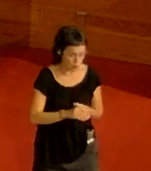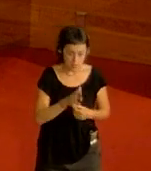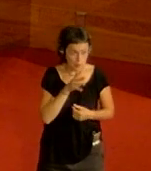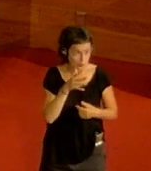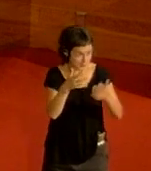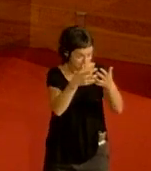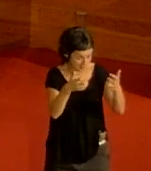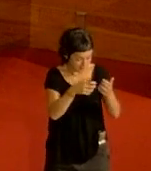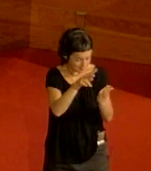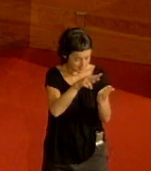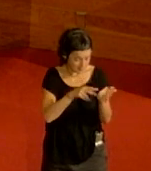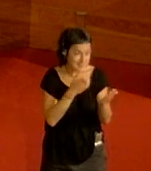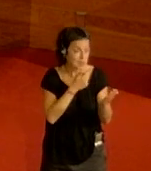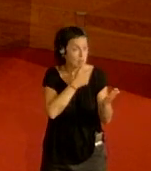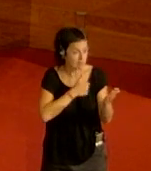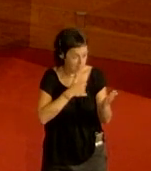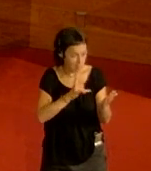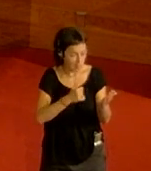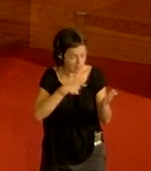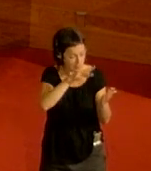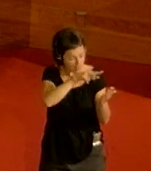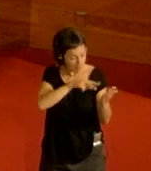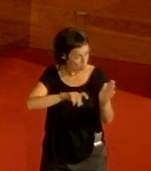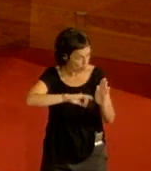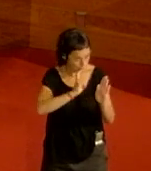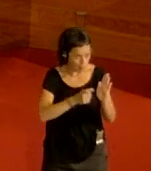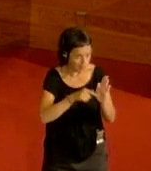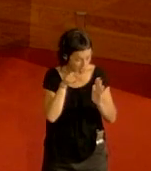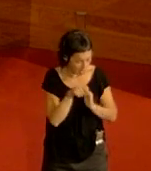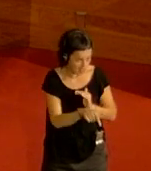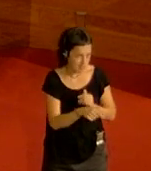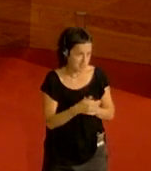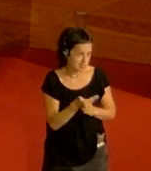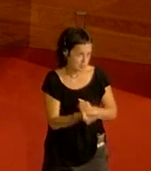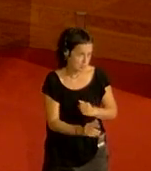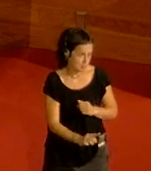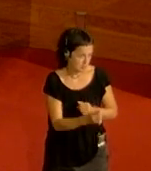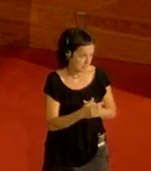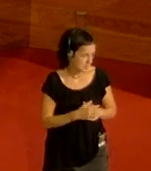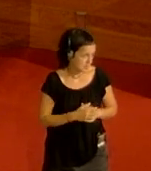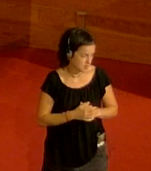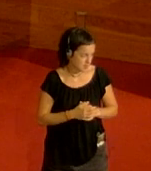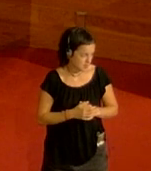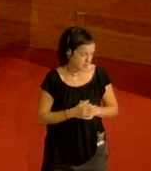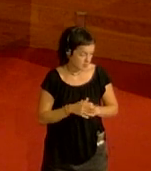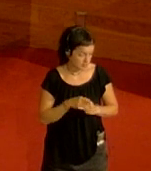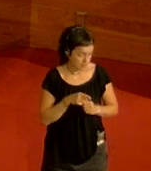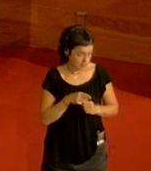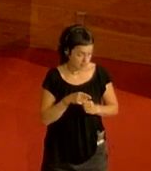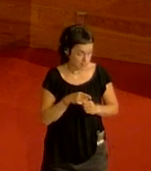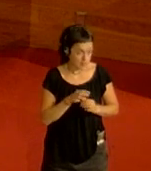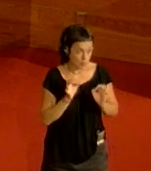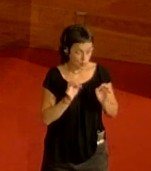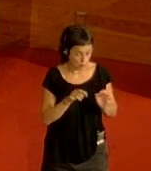obra si tenemos la paciencia para llegar al final de la obra ahí está la obra la obra realmente empieza ahí cuando él eh